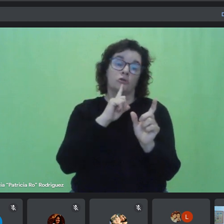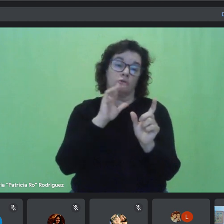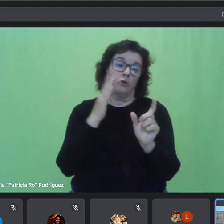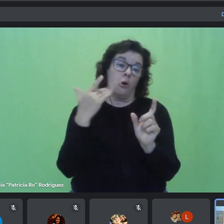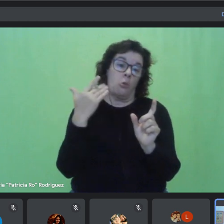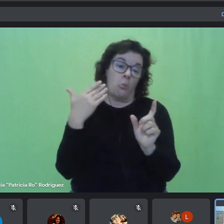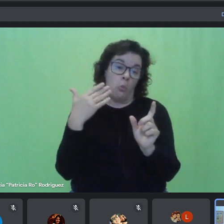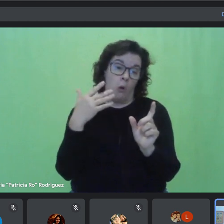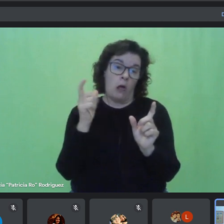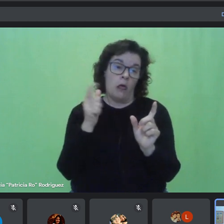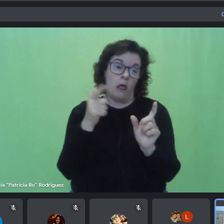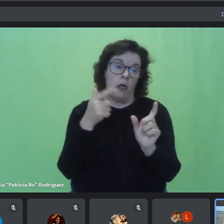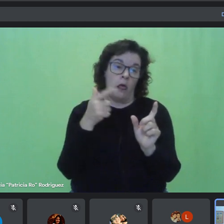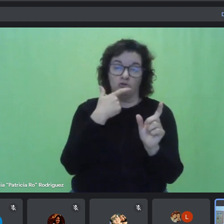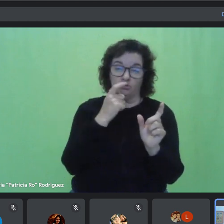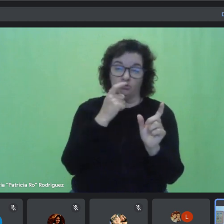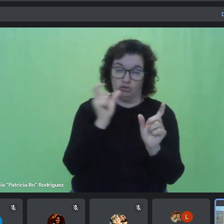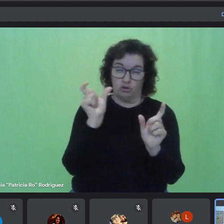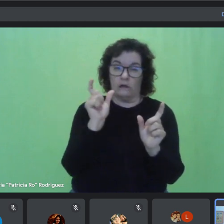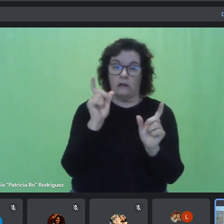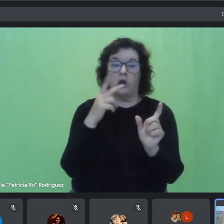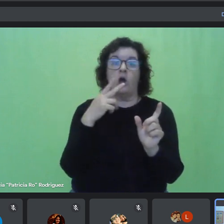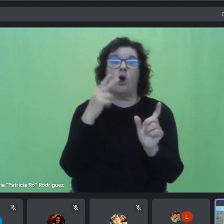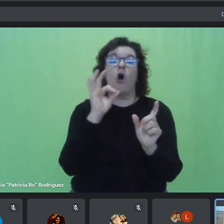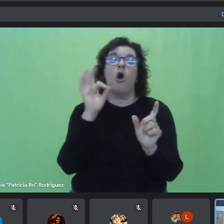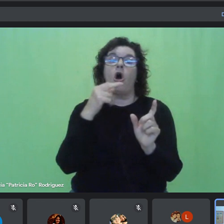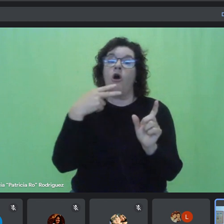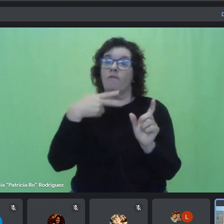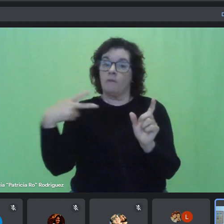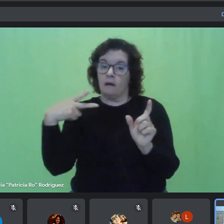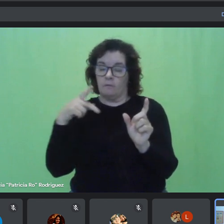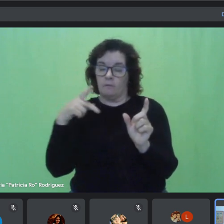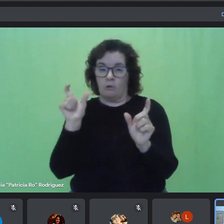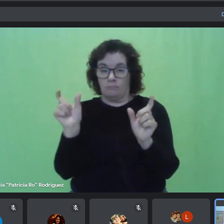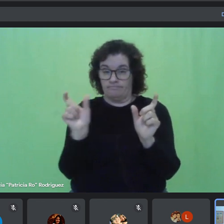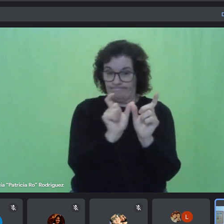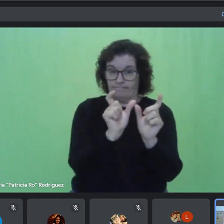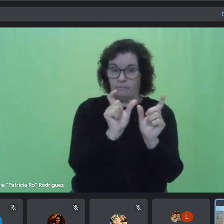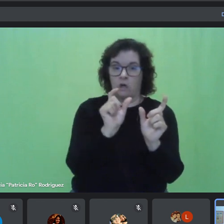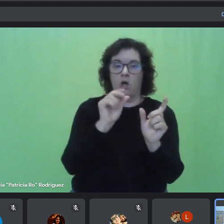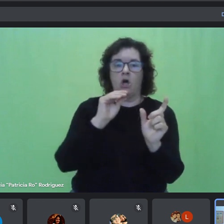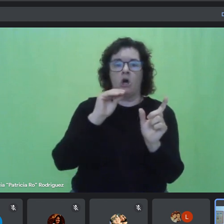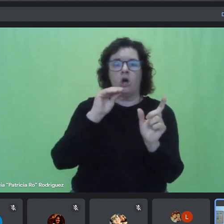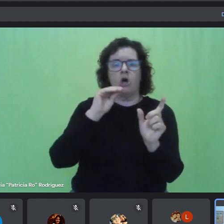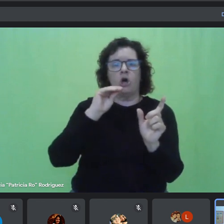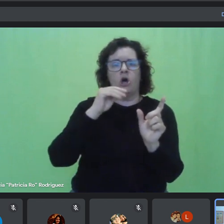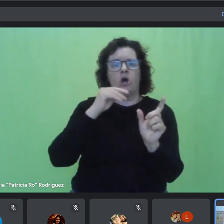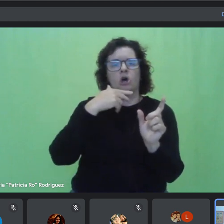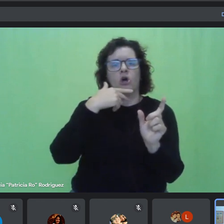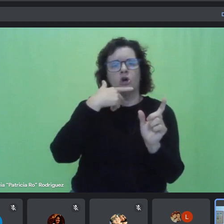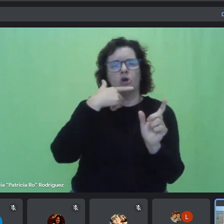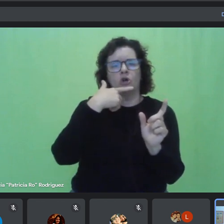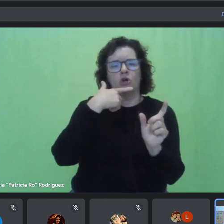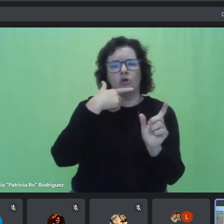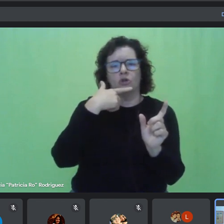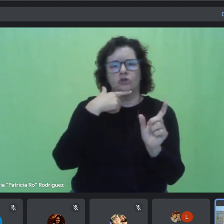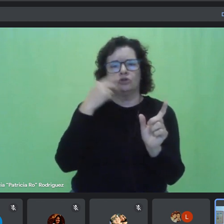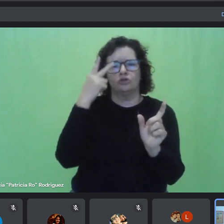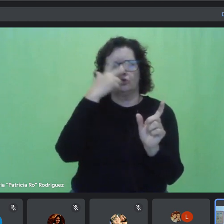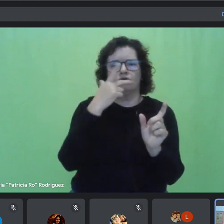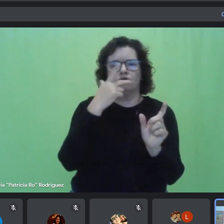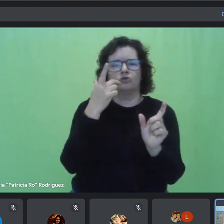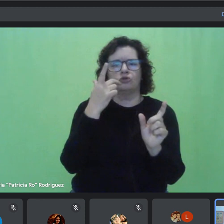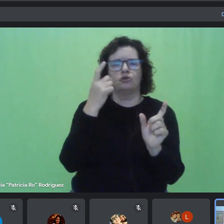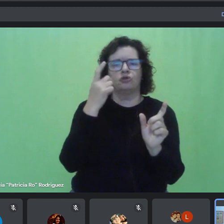que acá tenemos should, que es un verbo modal. Si hay un verbo modal, debería, tiene que seguirle